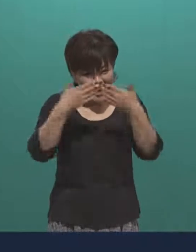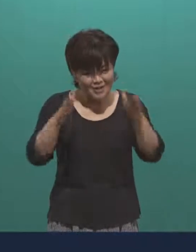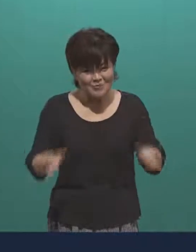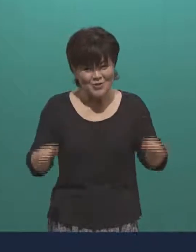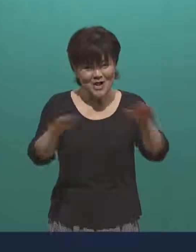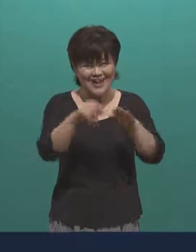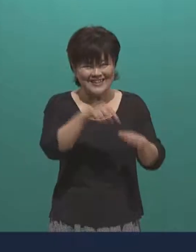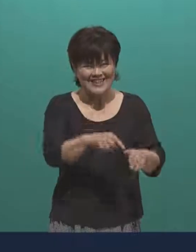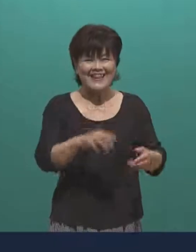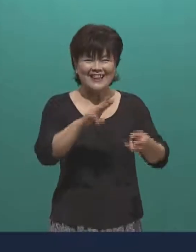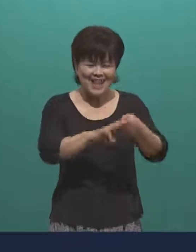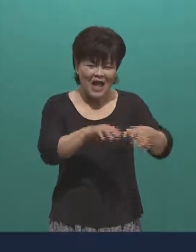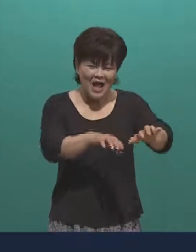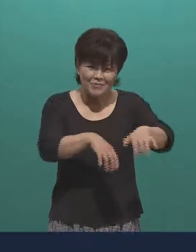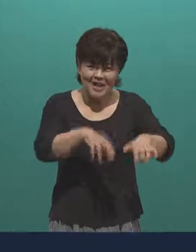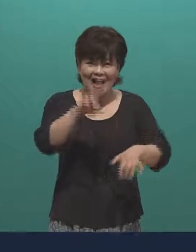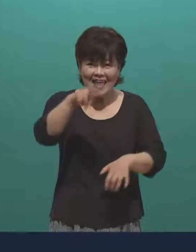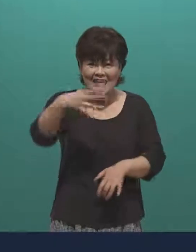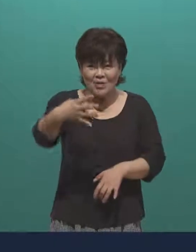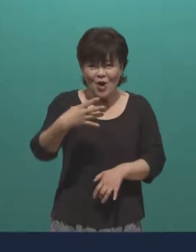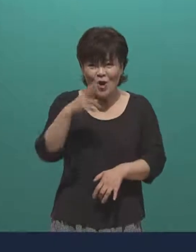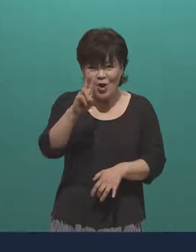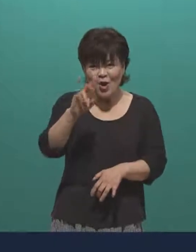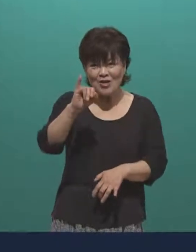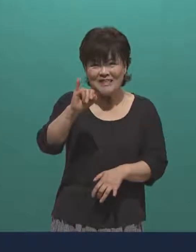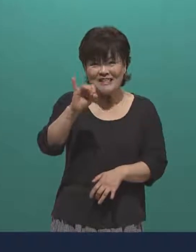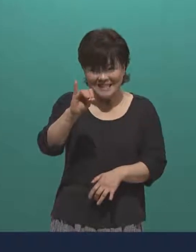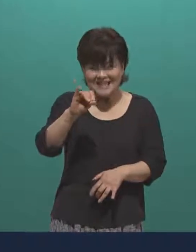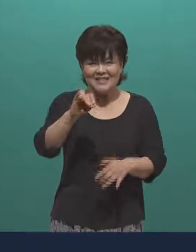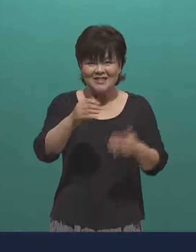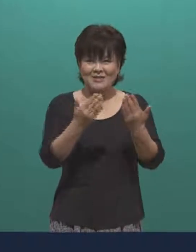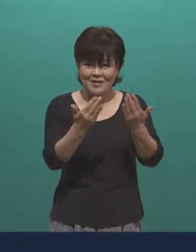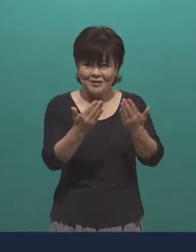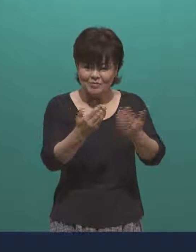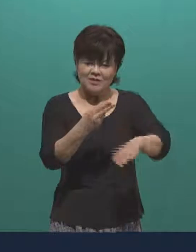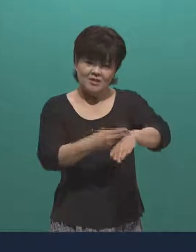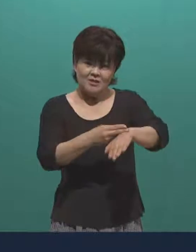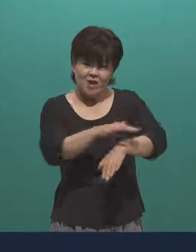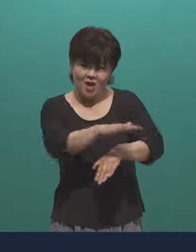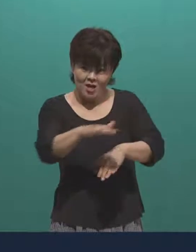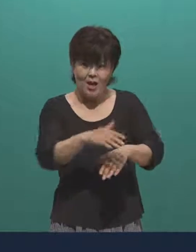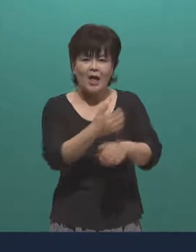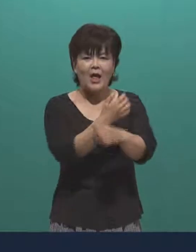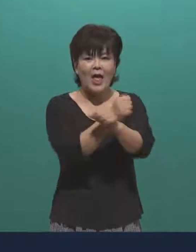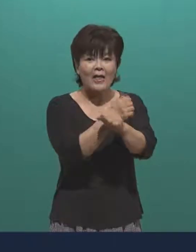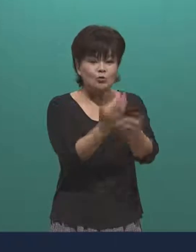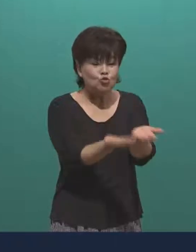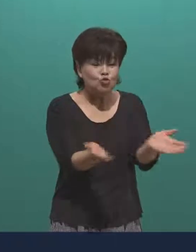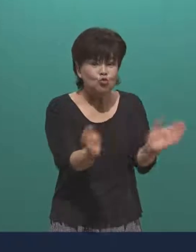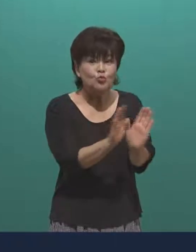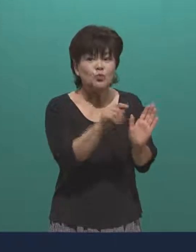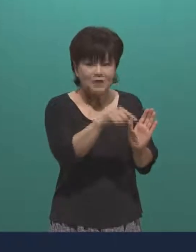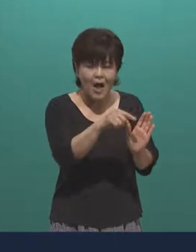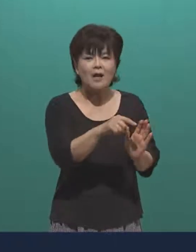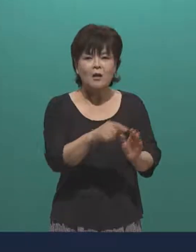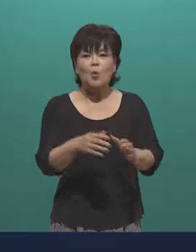県立琵琶湖博物館の田畑良一学芸技師らの研究グループ